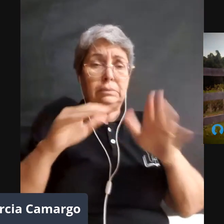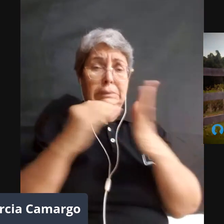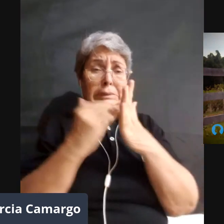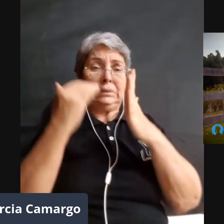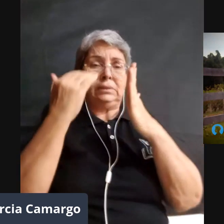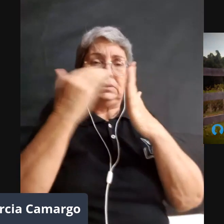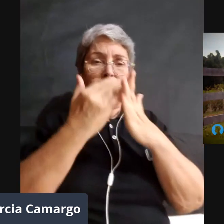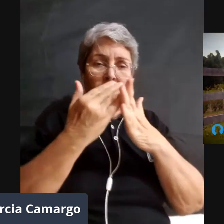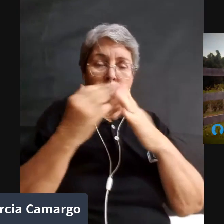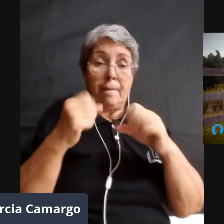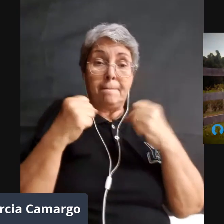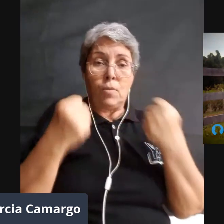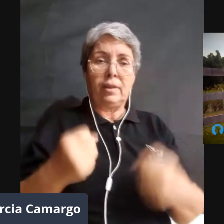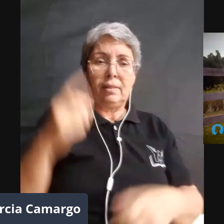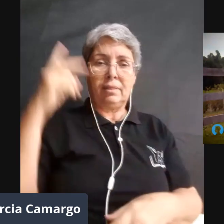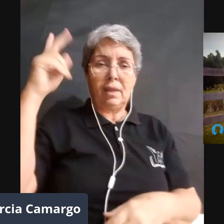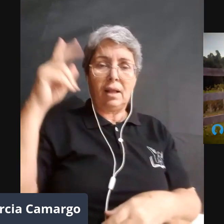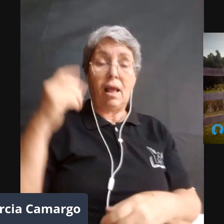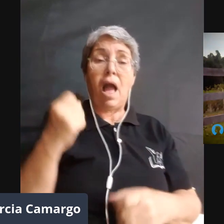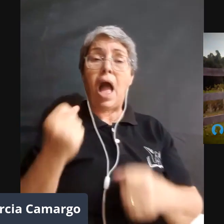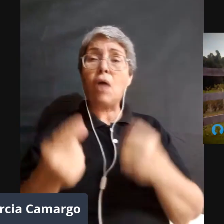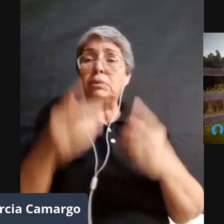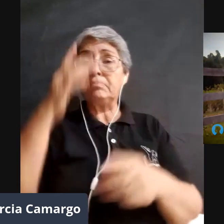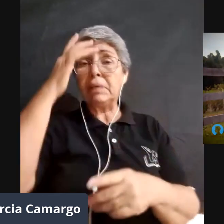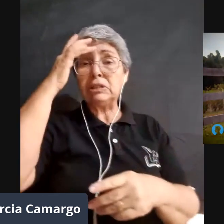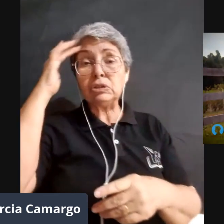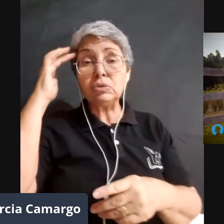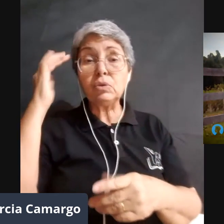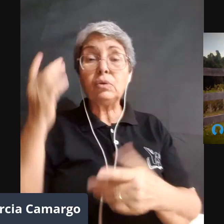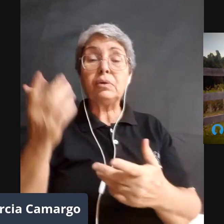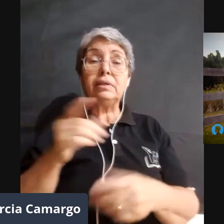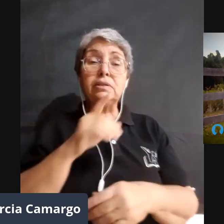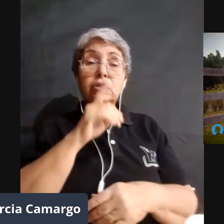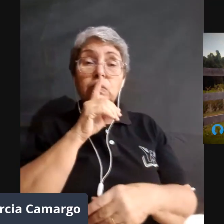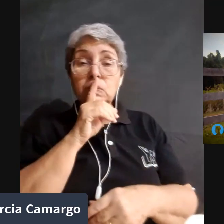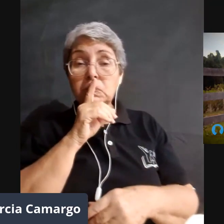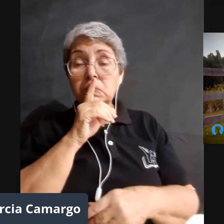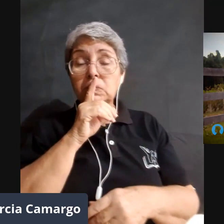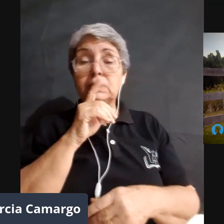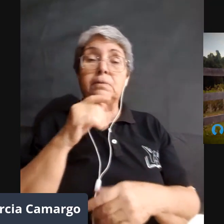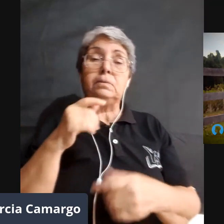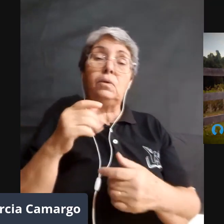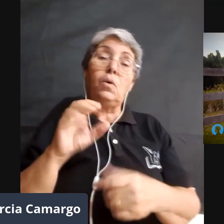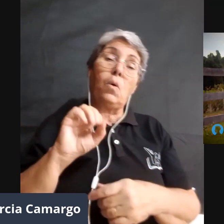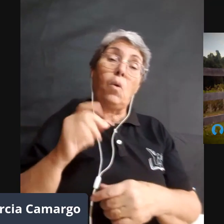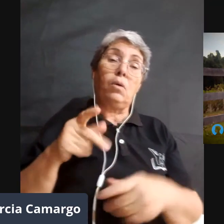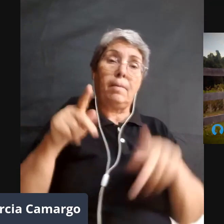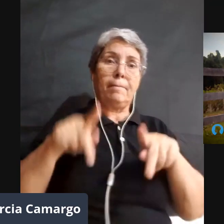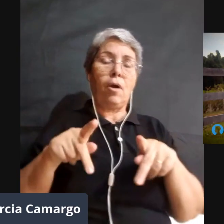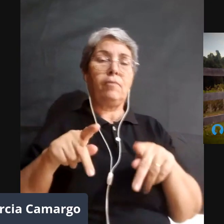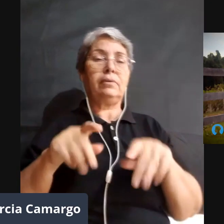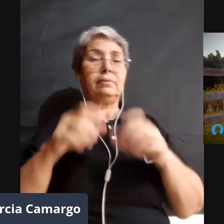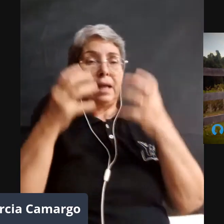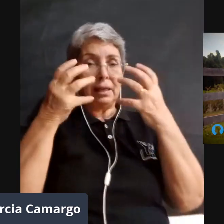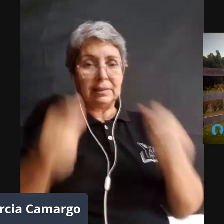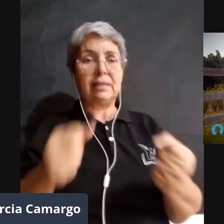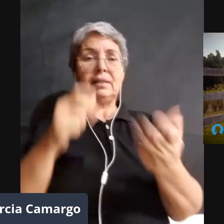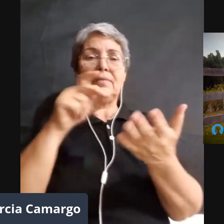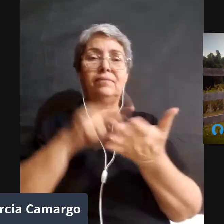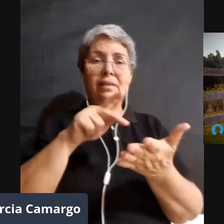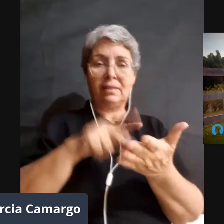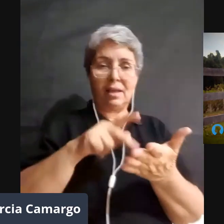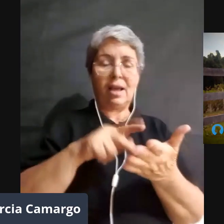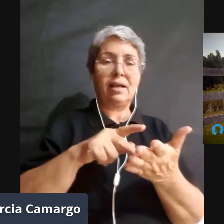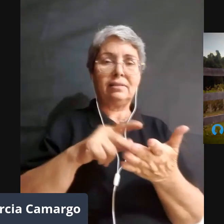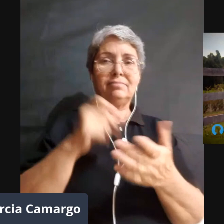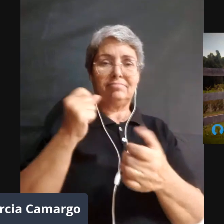alguns insistem e imploram para que todos aceitemos plenamente a verdade. E esses adventistas do sétimo dia conscienciosos,